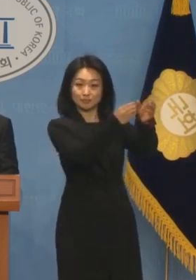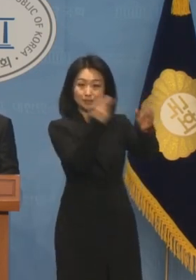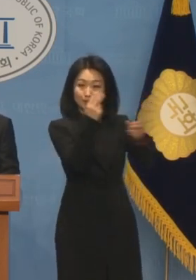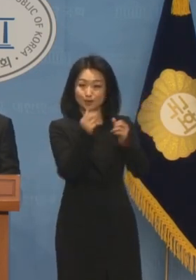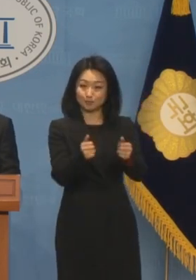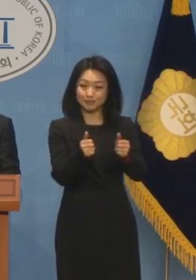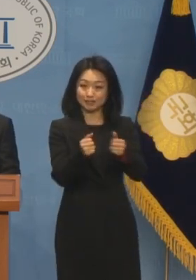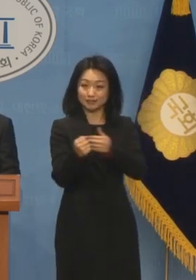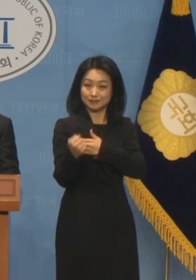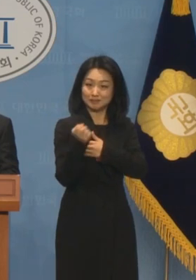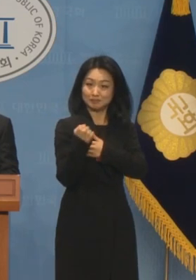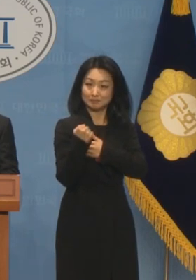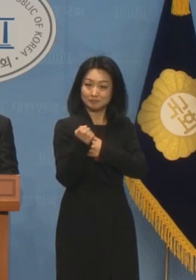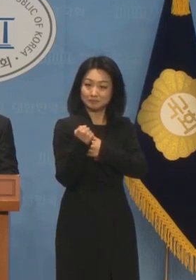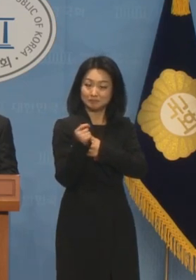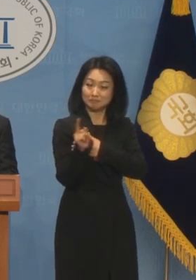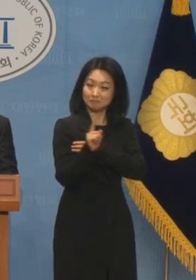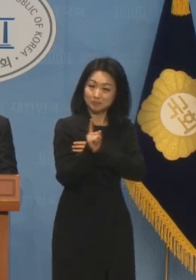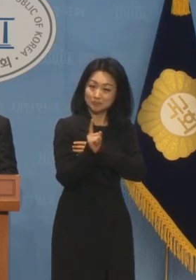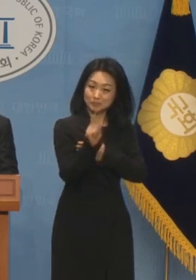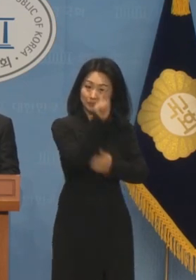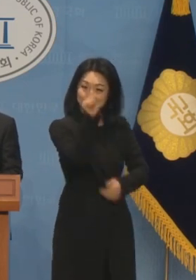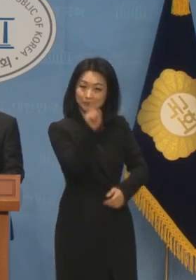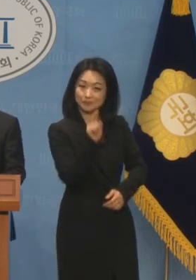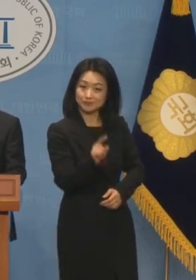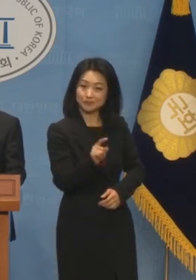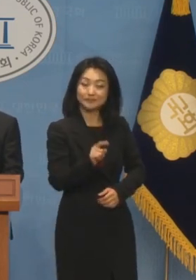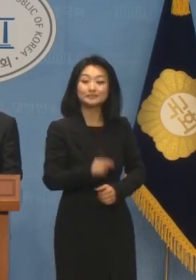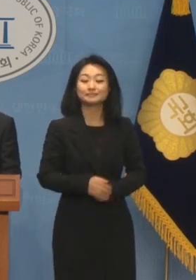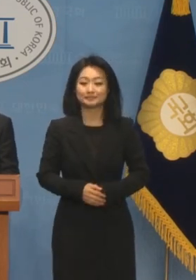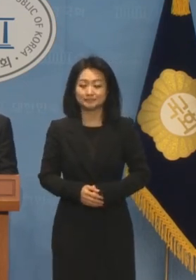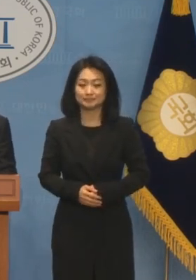어디 갔는가라는 주제로 논평하겠습니다.